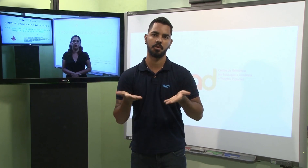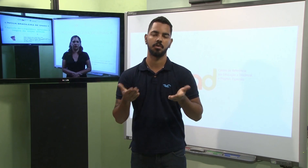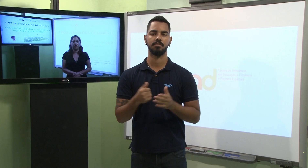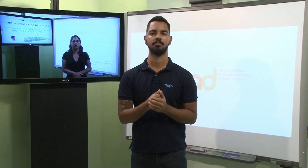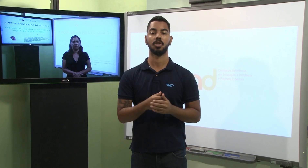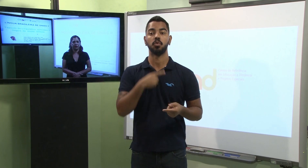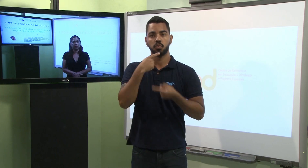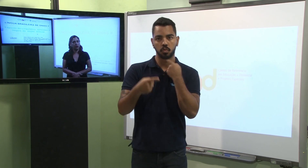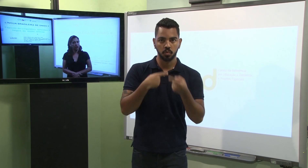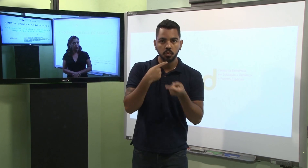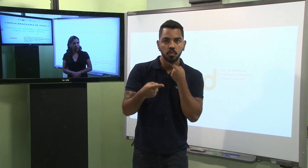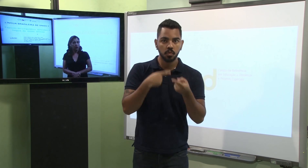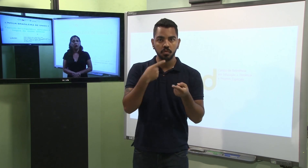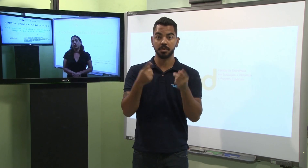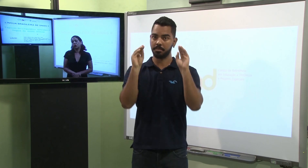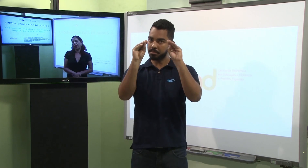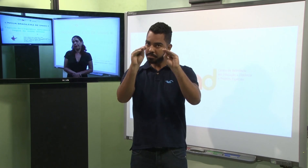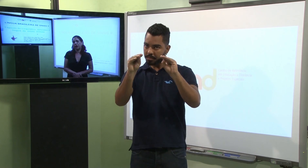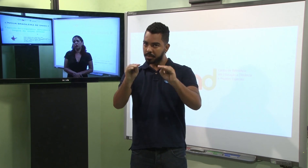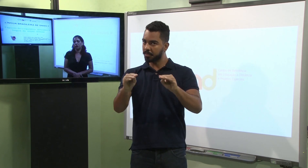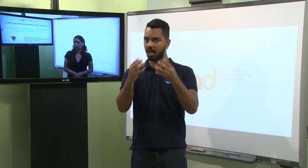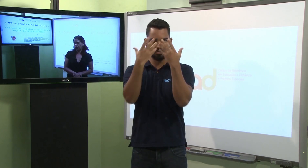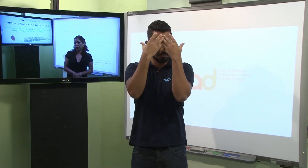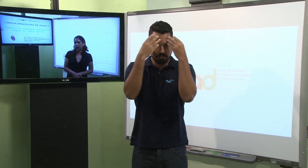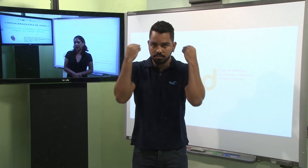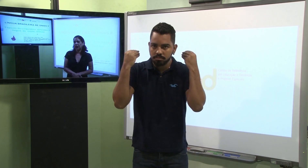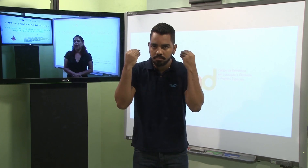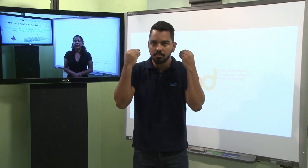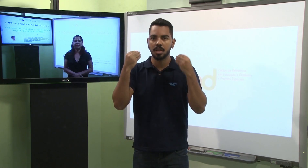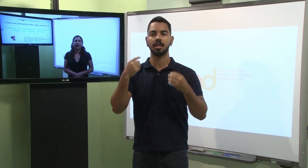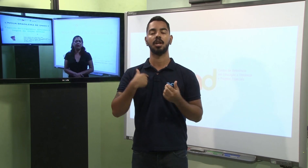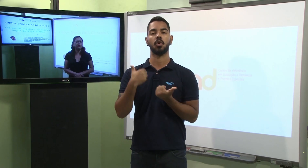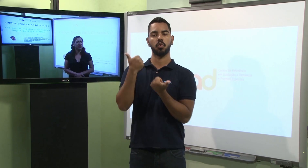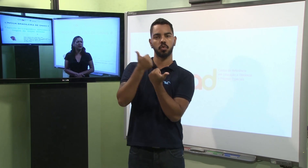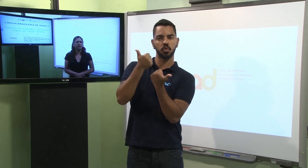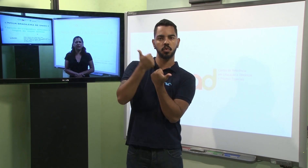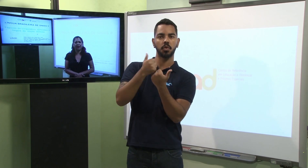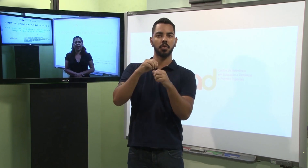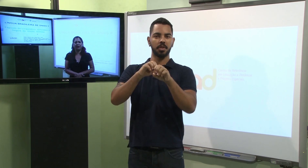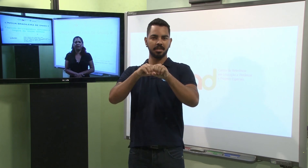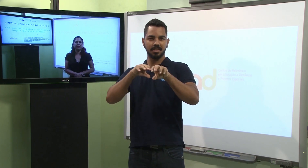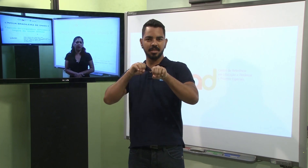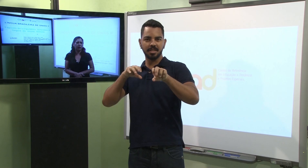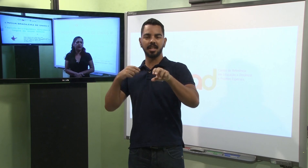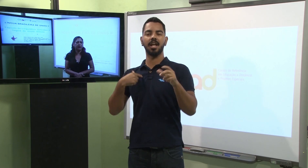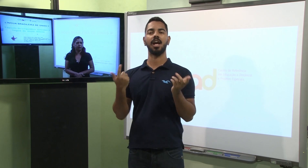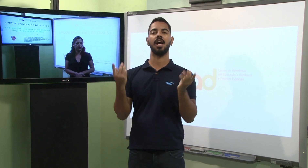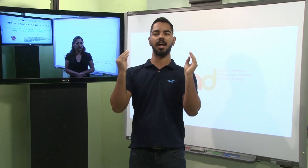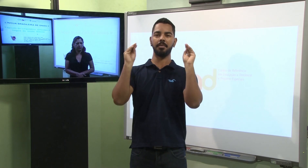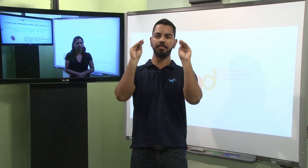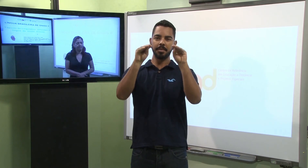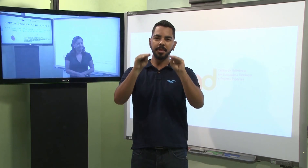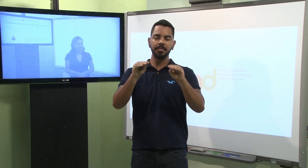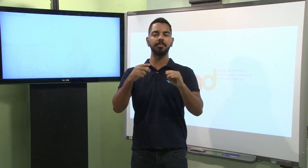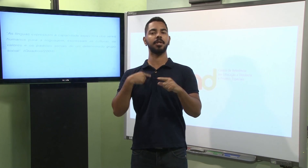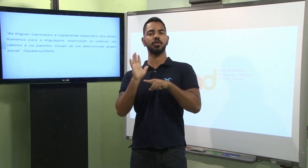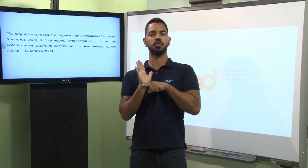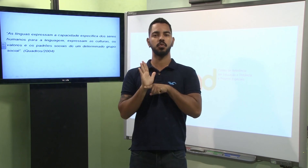as postem no Fórum Tira Dúvidas, onde eu, juntamente com seus tutores, estaremos tentando saná-las da melhor maneira